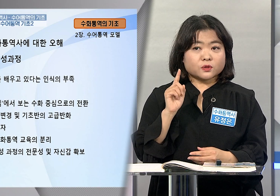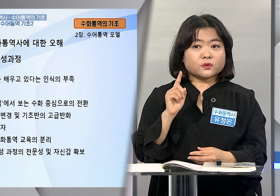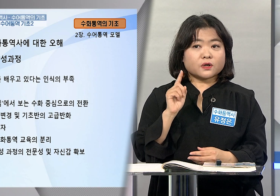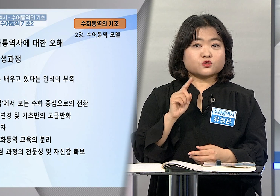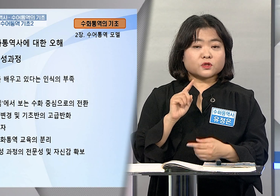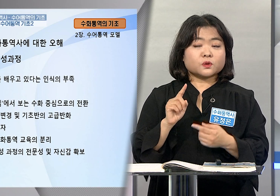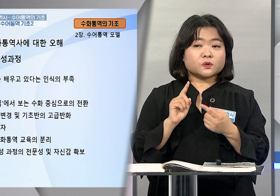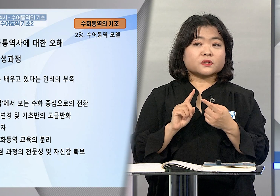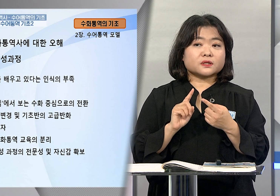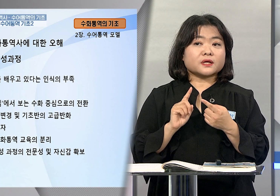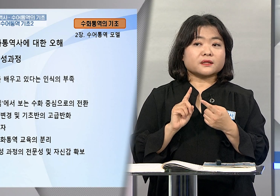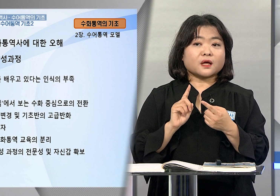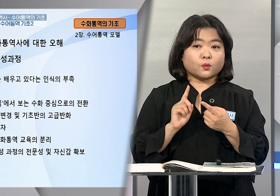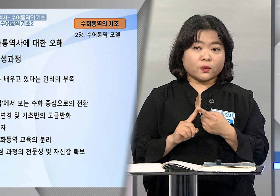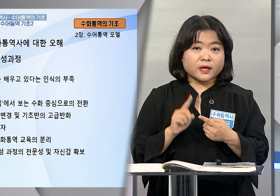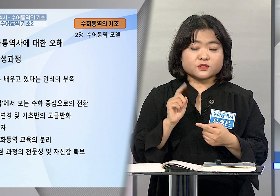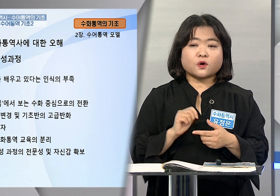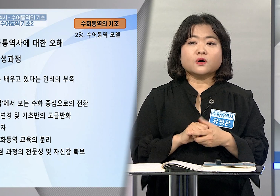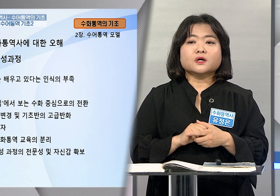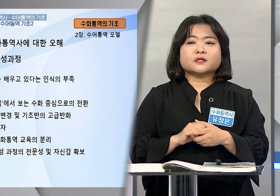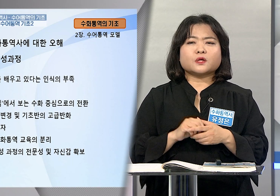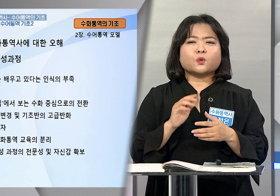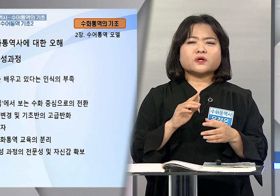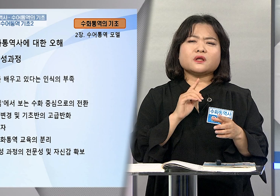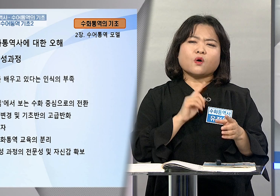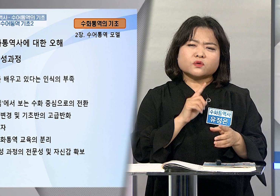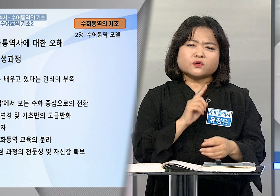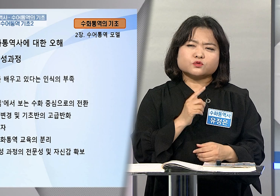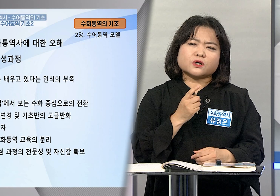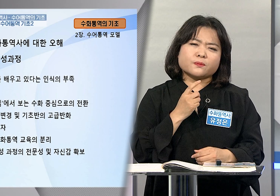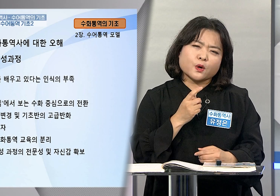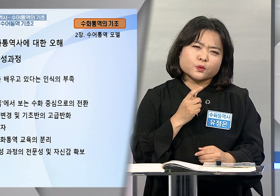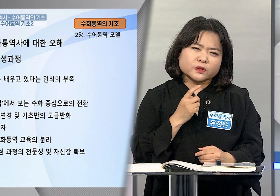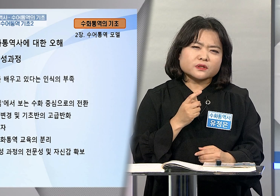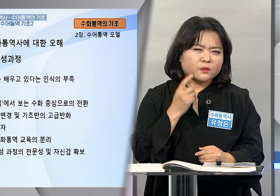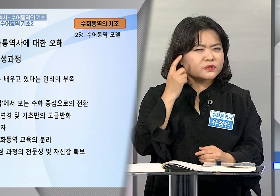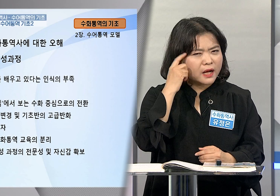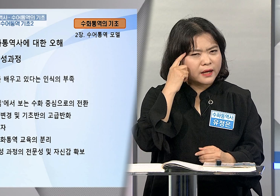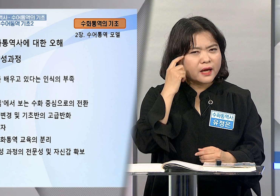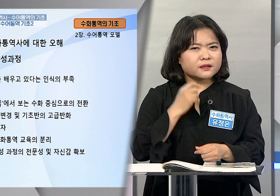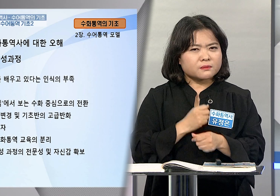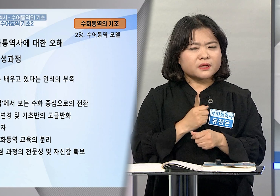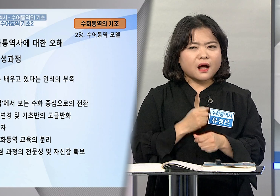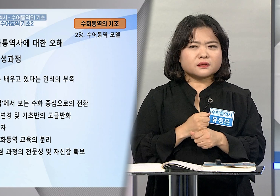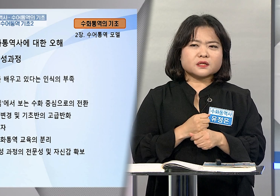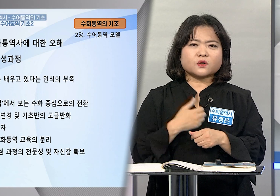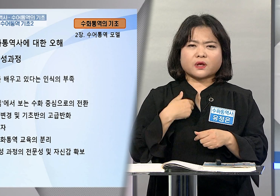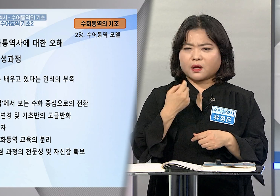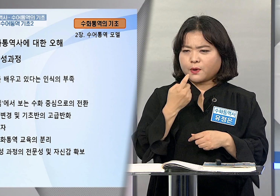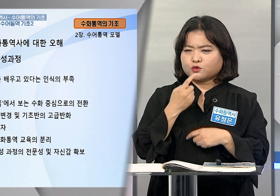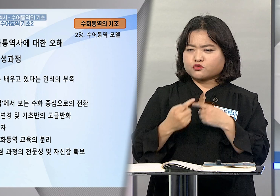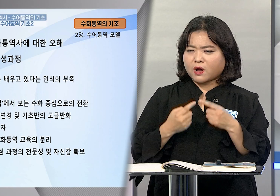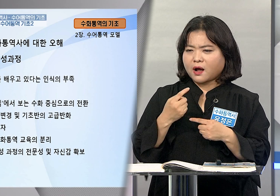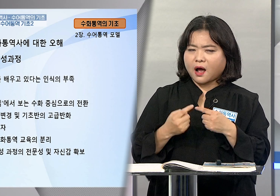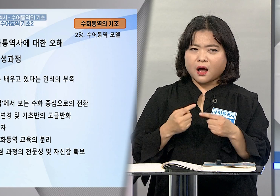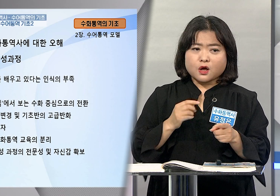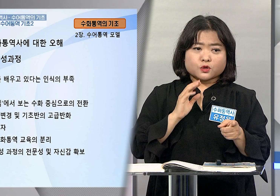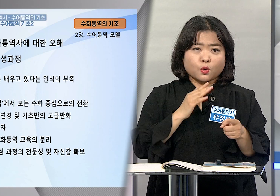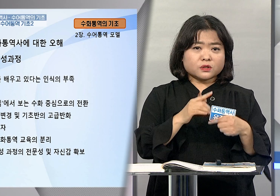수화통역과 수화통역에 대한 오해이죠. 농인의 언어를 우리가 배우고 있다고 생각해야 됩니다. 그래서 내가 배운 수화가 농인이